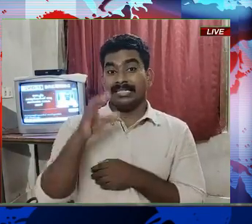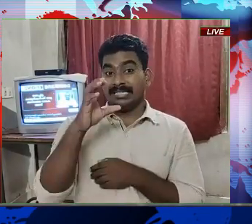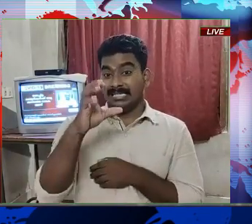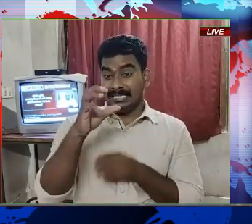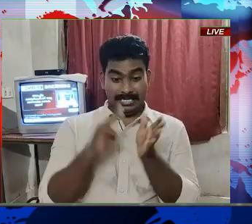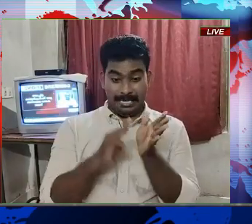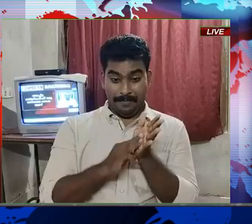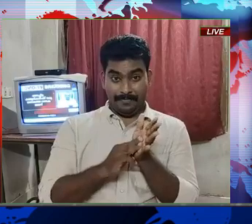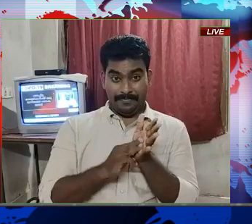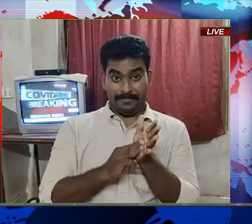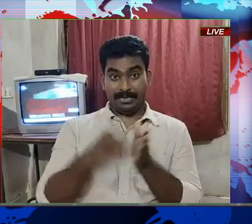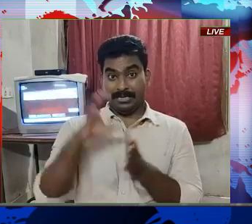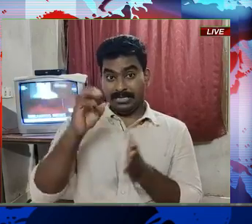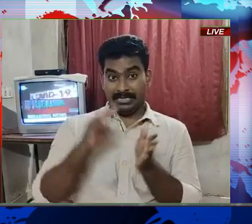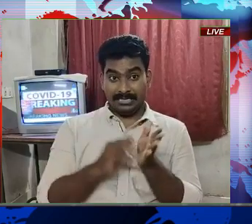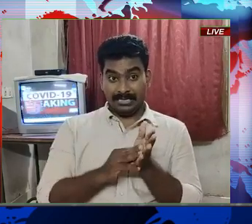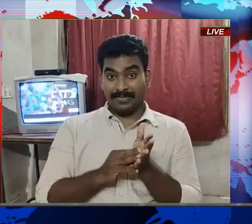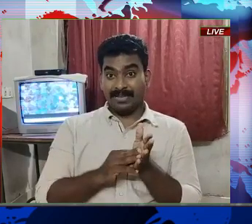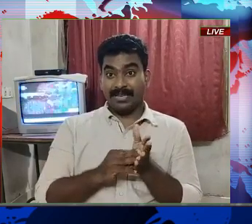യാത്രയയപ്പ് ചടങ്ങുകളോടെയാണ്.